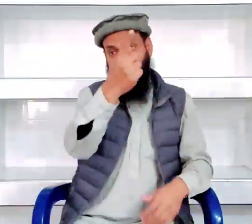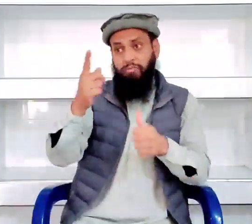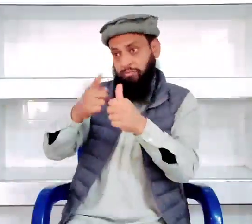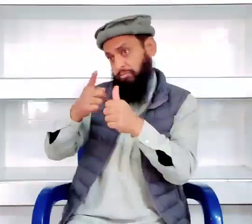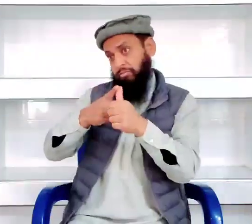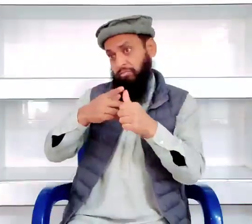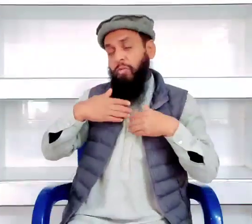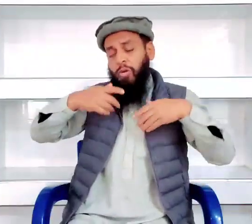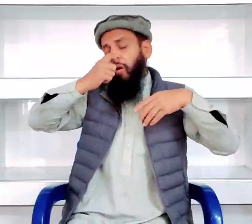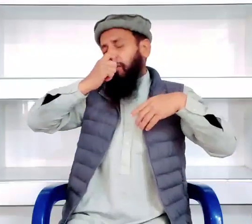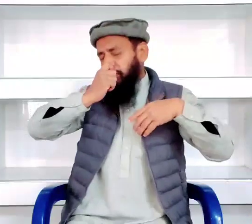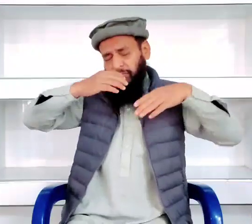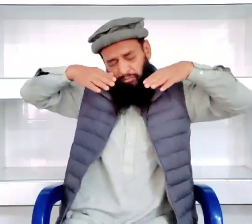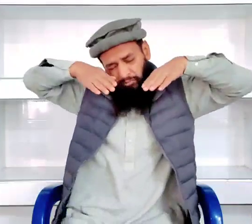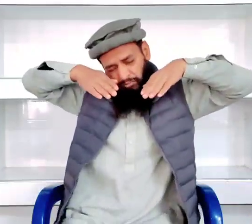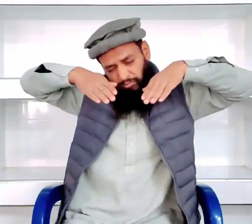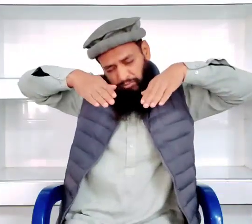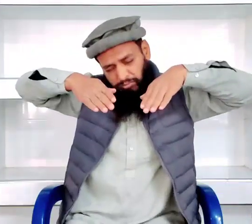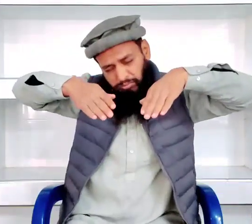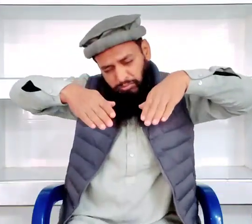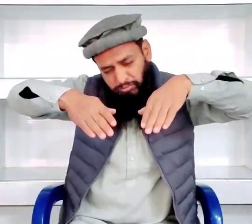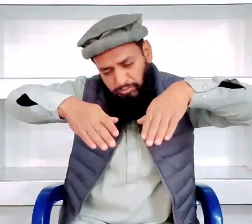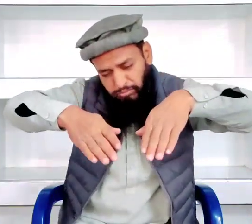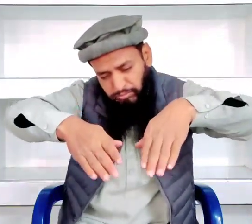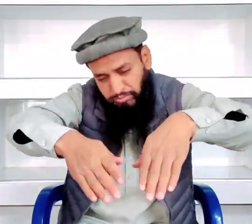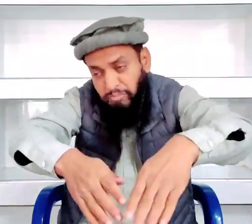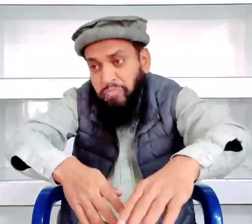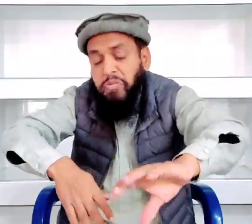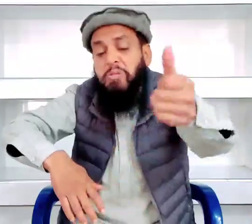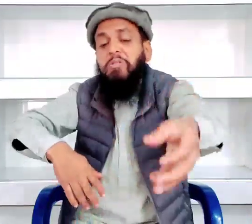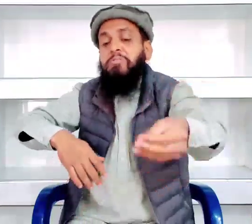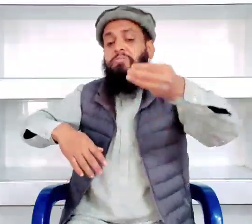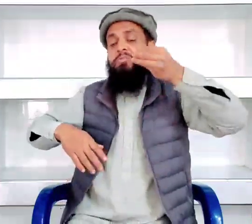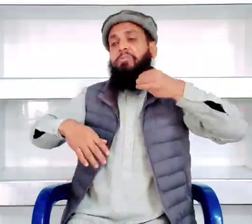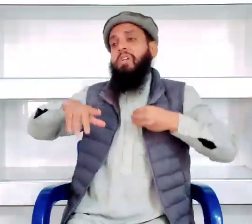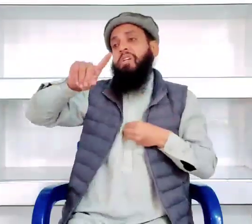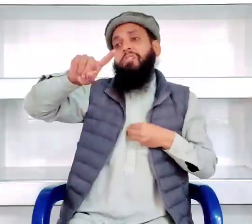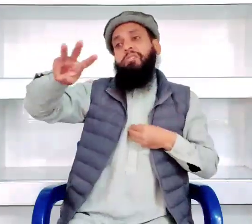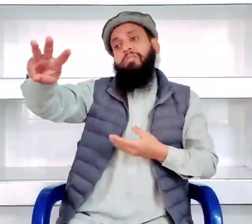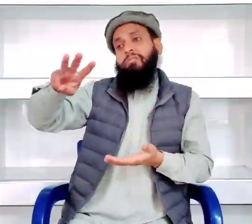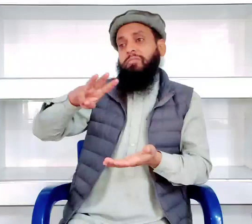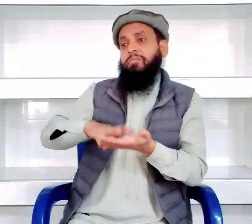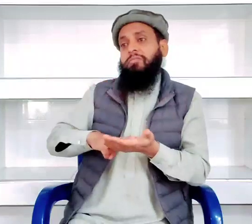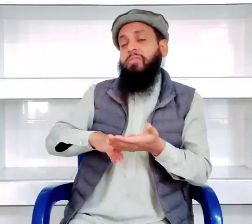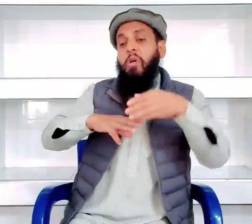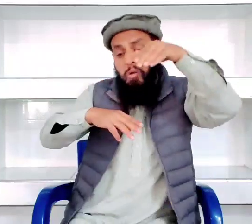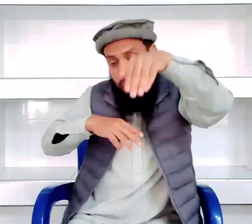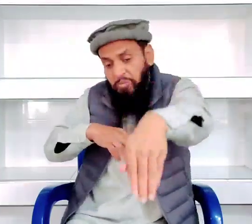چیز نکل آئے او تیری ہوئے گی روپ نہ اینے یعنی کہ اینے پیسے میں لواں گا یہ تیری ہوئے گی تو میرے پیارے پیغمبر جناب